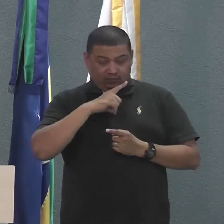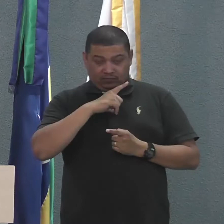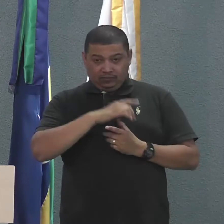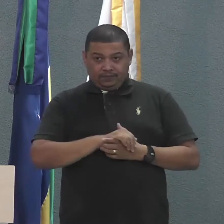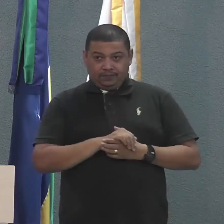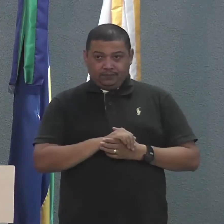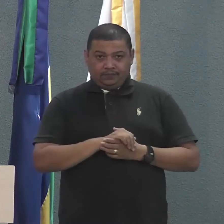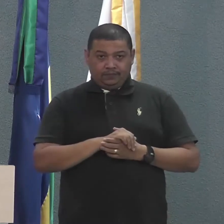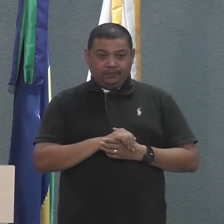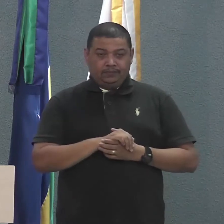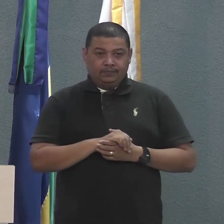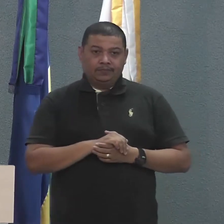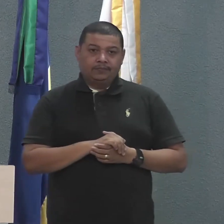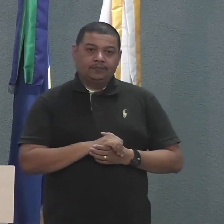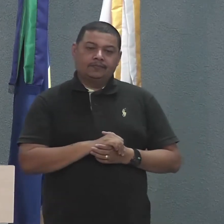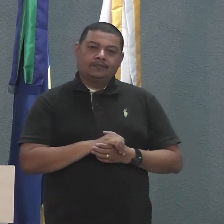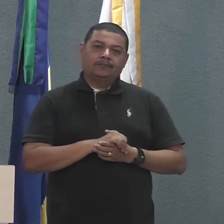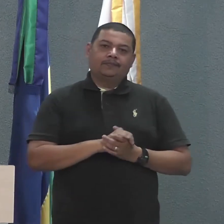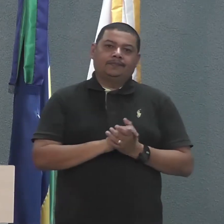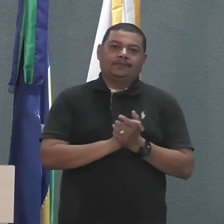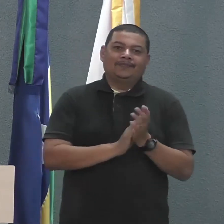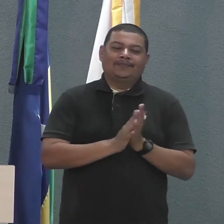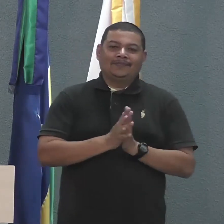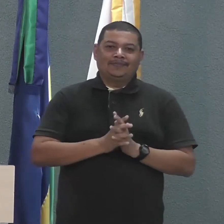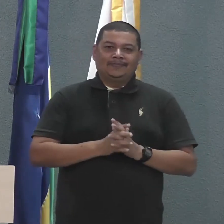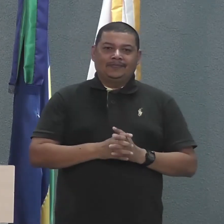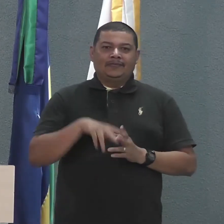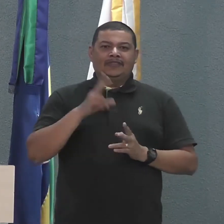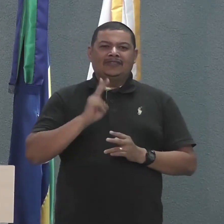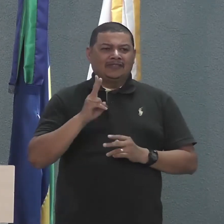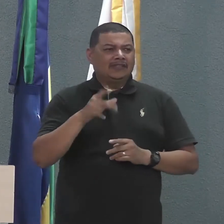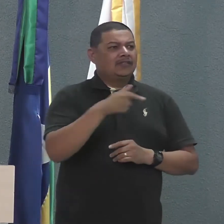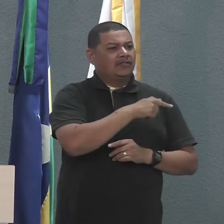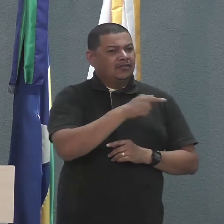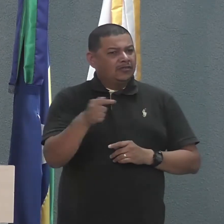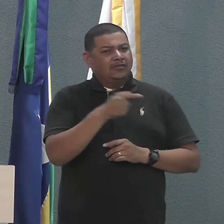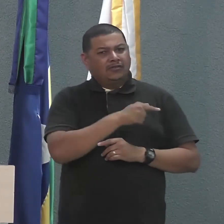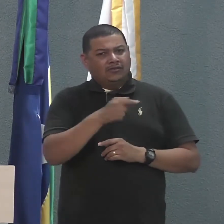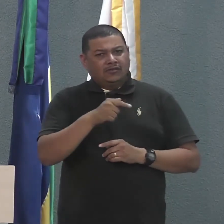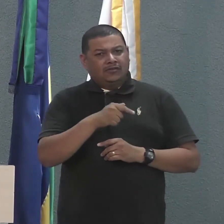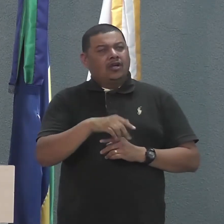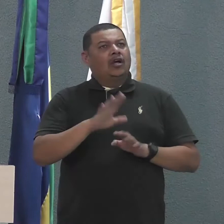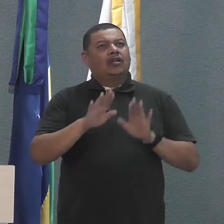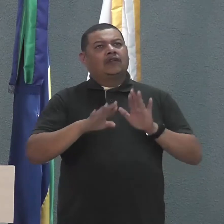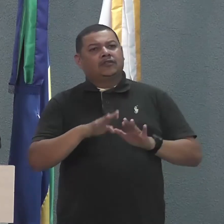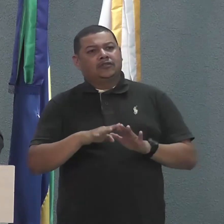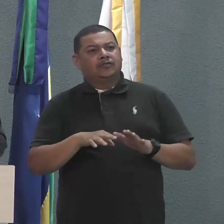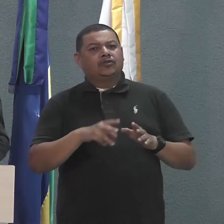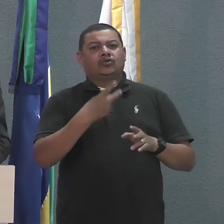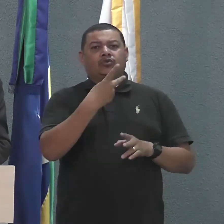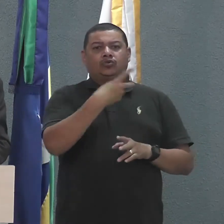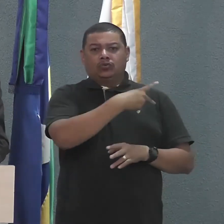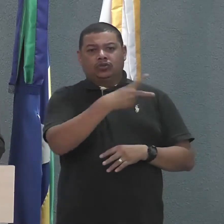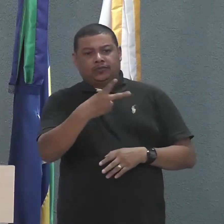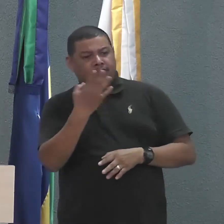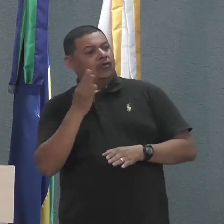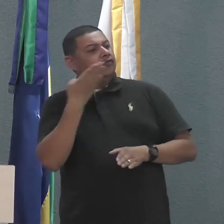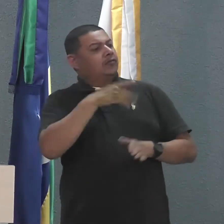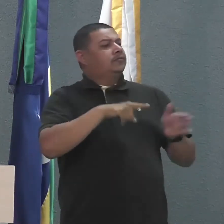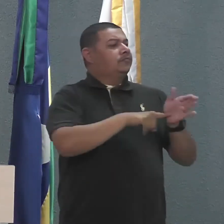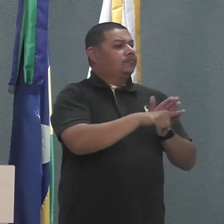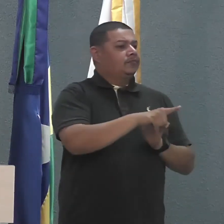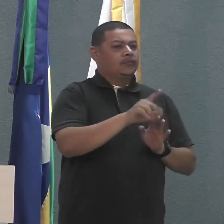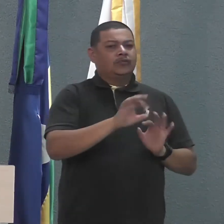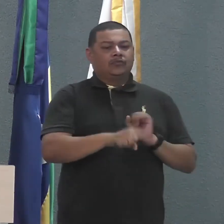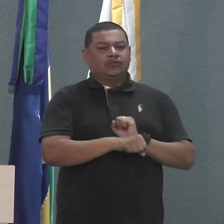E assim a gente fez. Sempre, toda semana, cada 15 dias, a gente perguntando como é que está o andamento, onde a